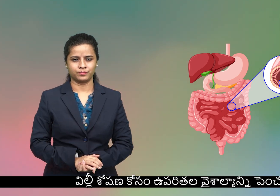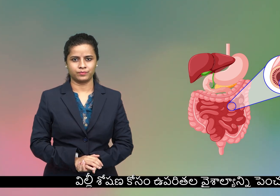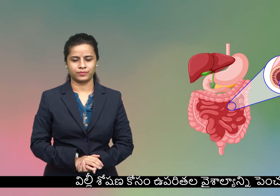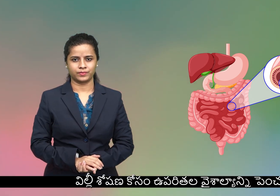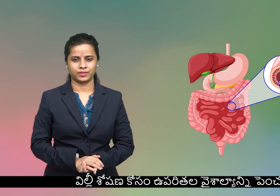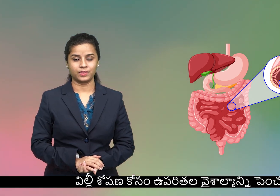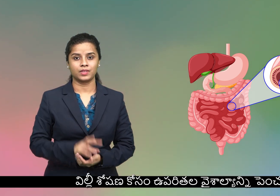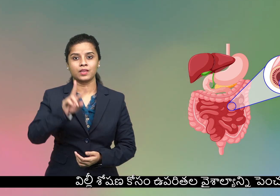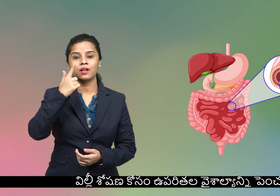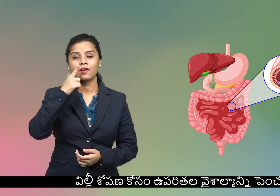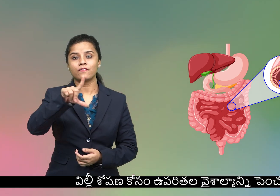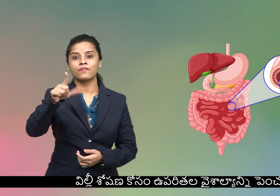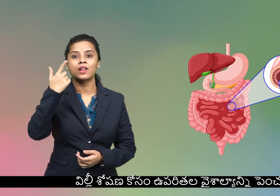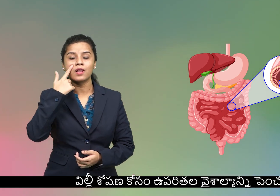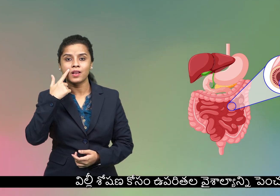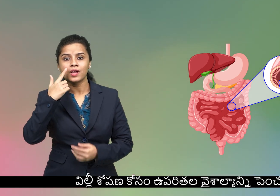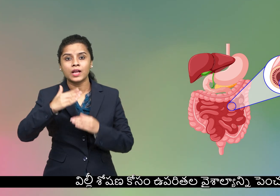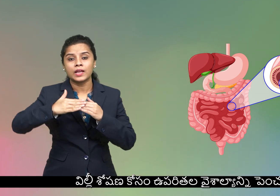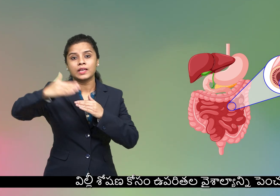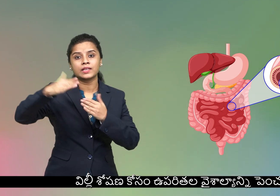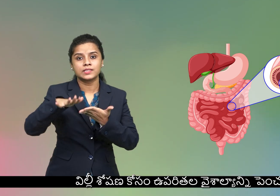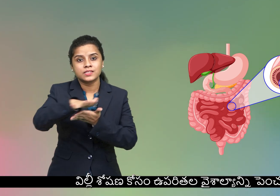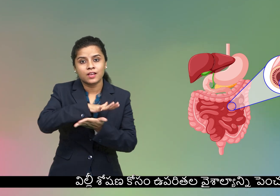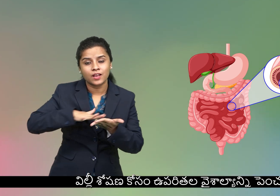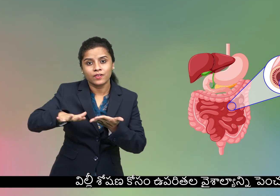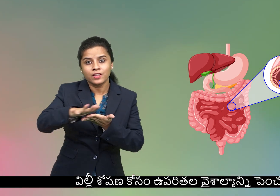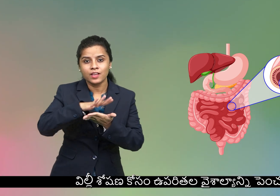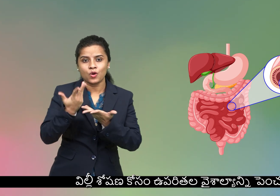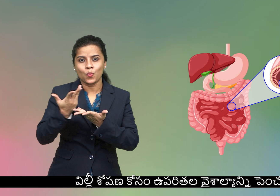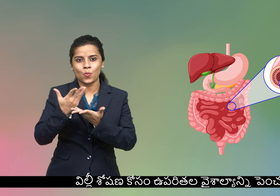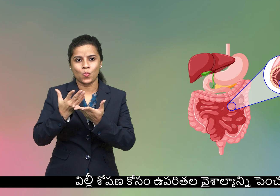విల్లీ శోషణ కోసం ఉపరితల వైశాల్యాన్ని పెంచుతుంది.